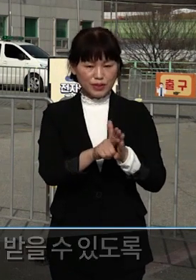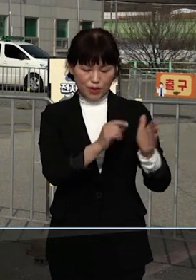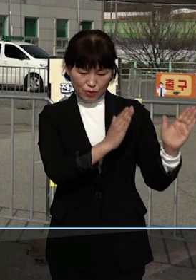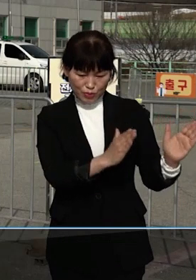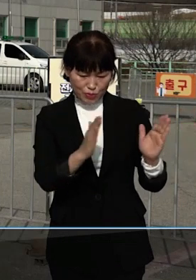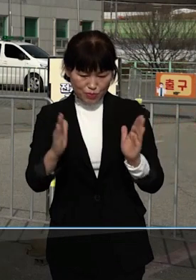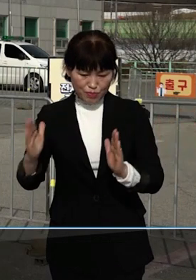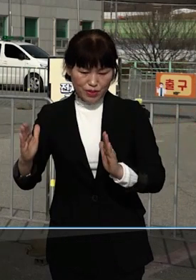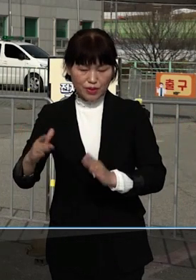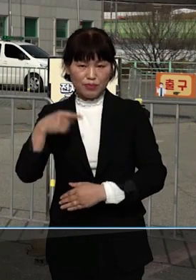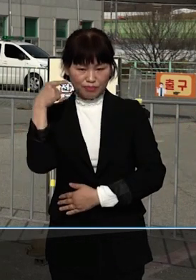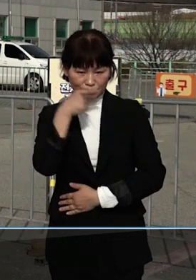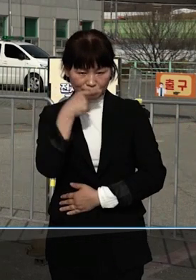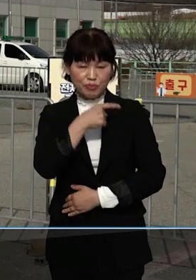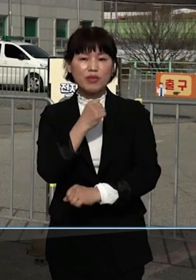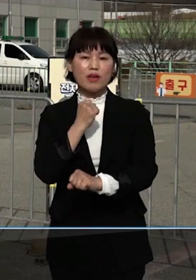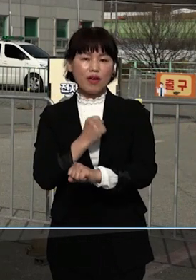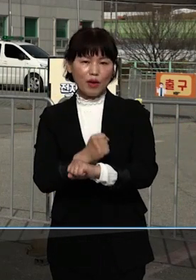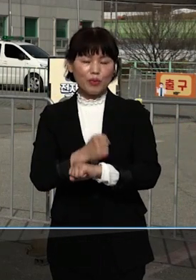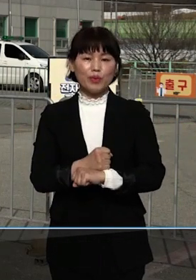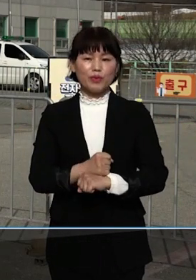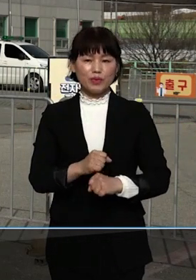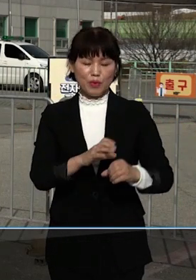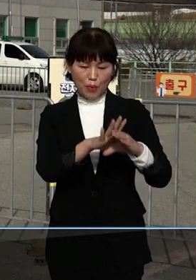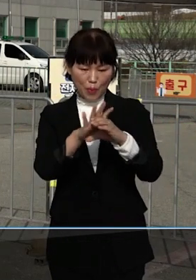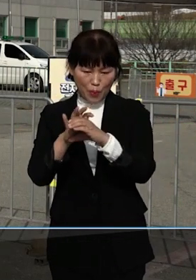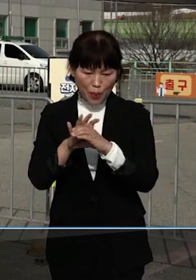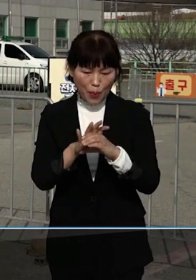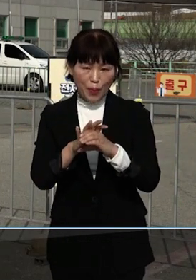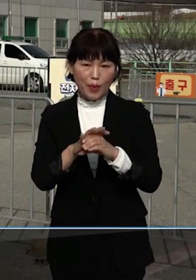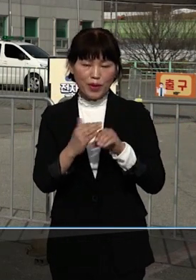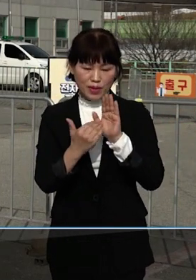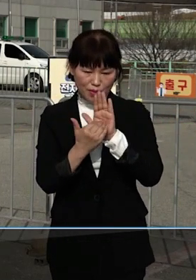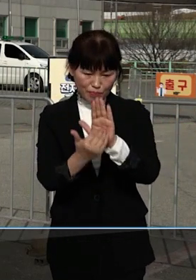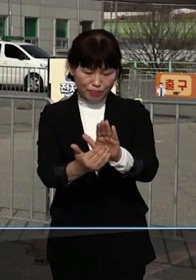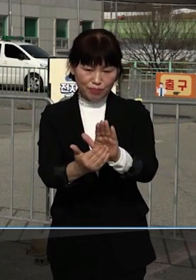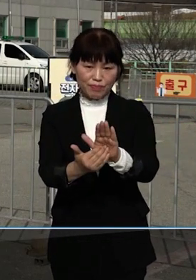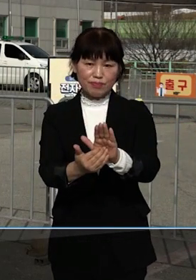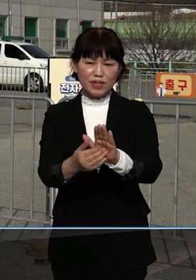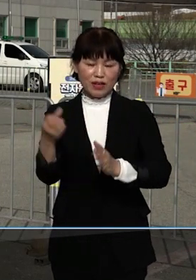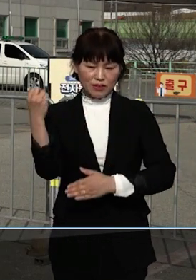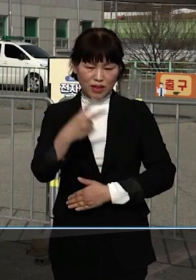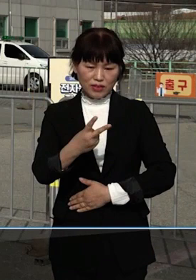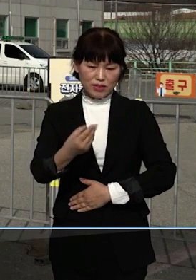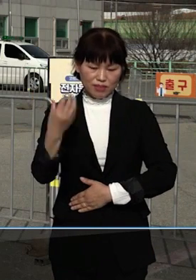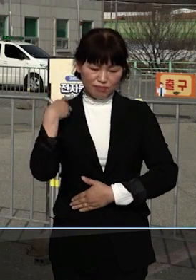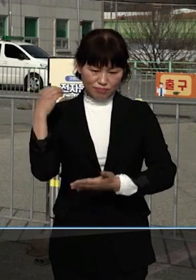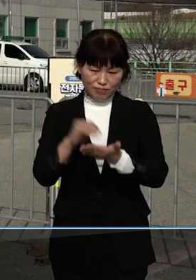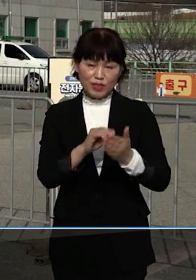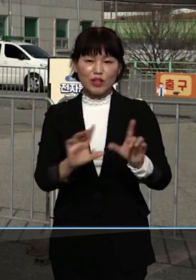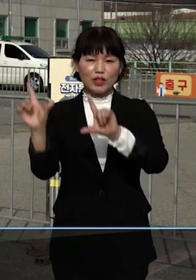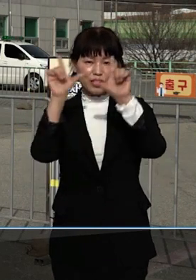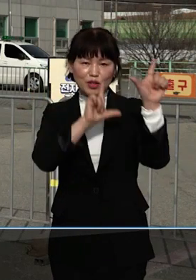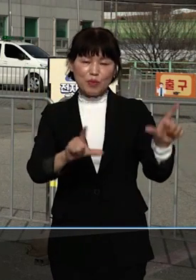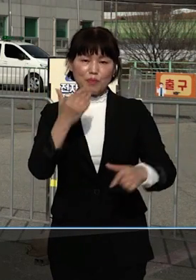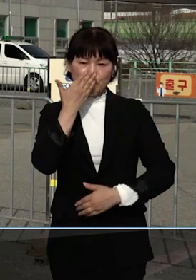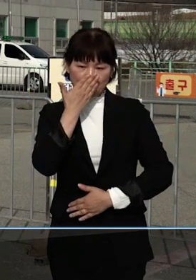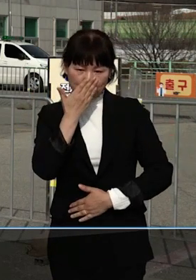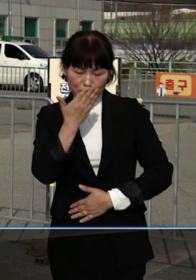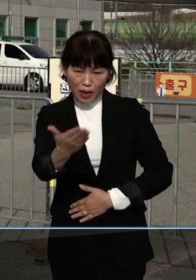것이며 코로나19를 극복하고 소중한 일상을 다시 회복할 수 있도록 접종